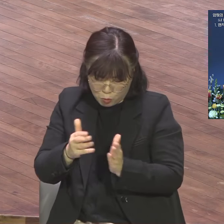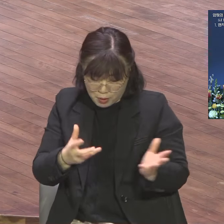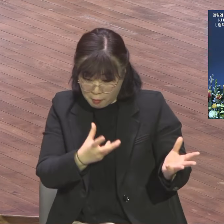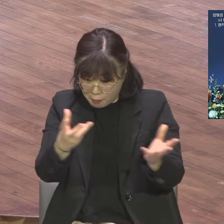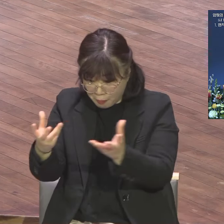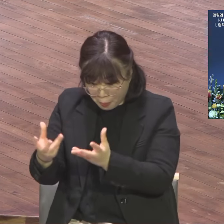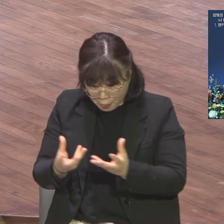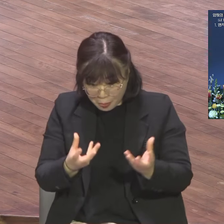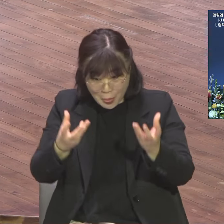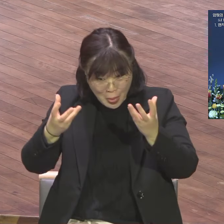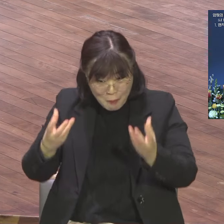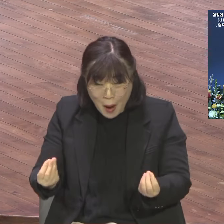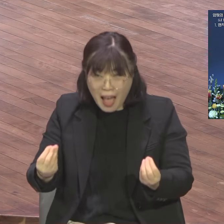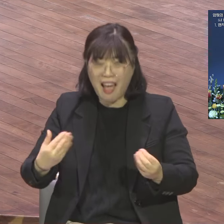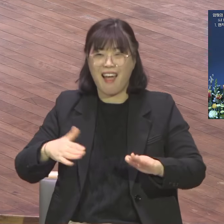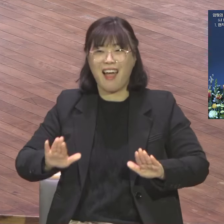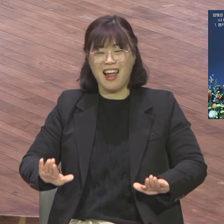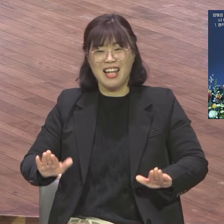순종했어요.